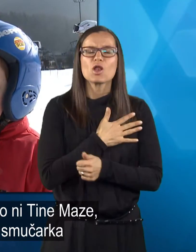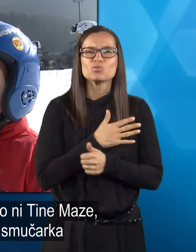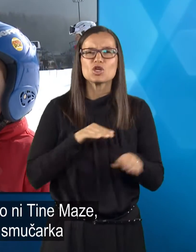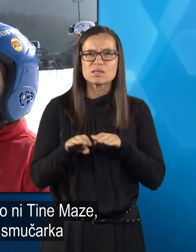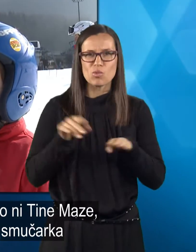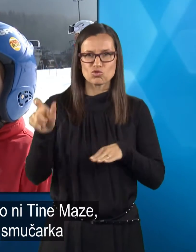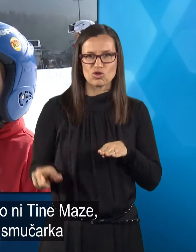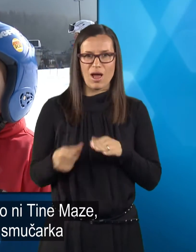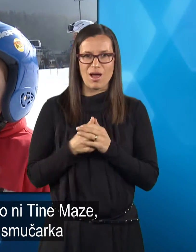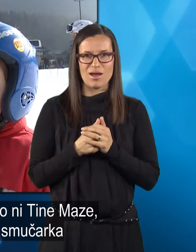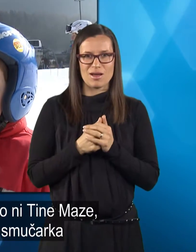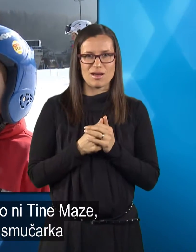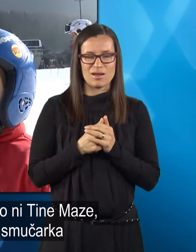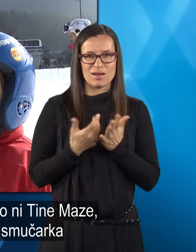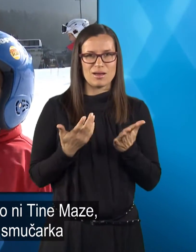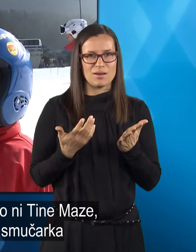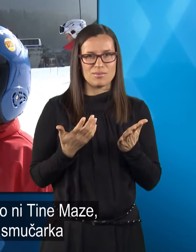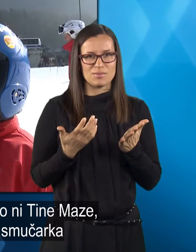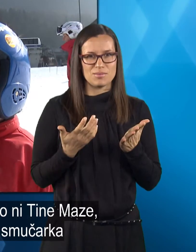tvoj najljubši smučar?